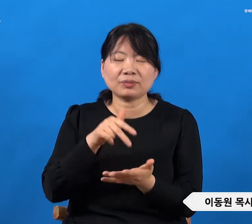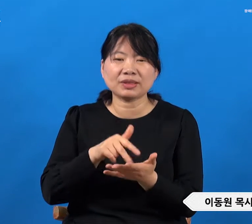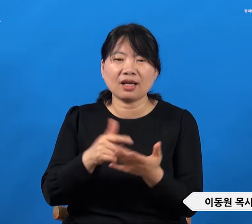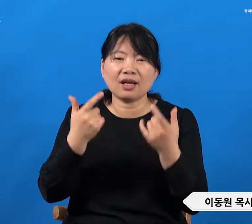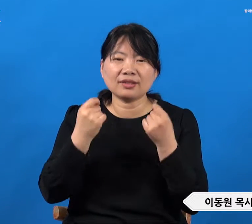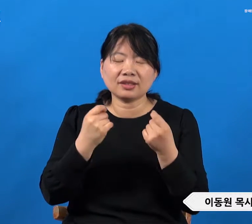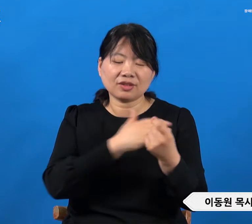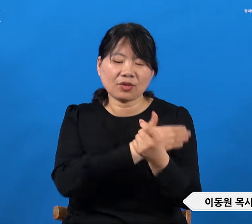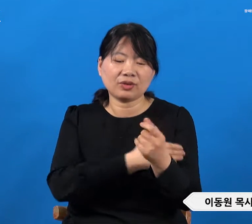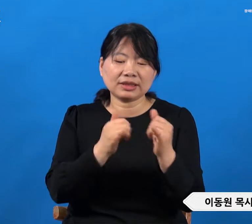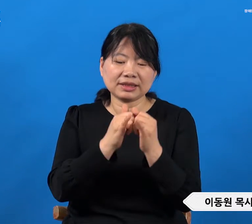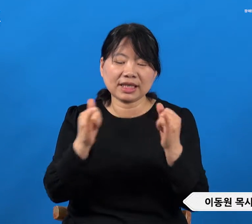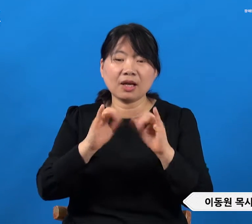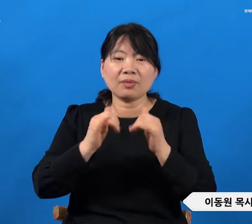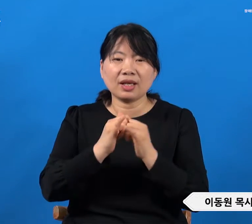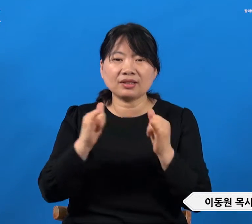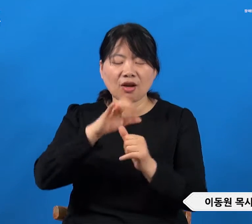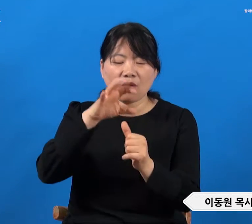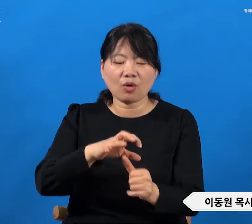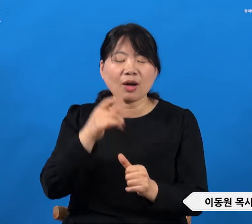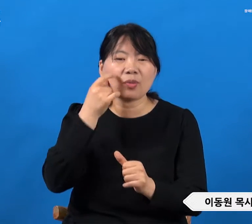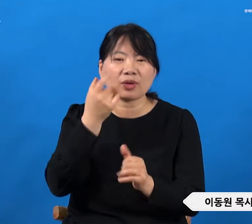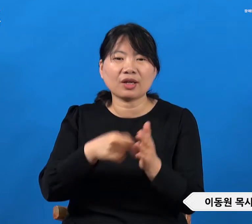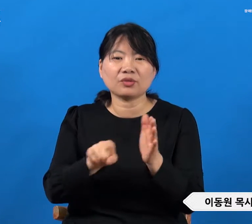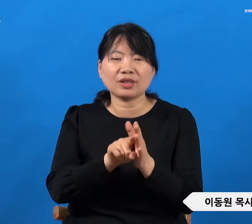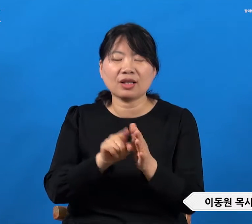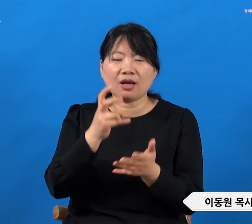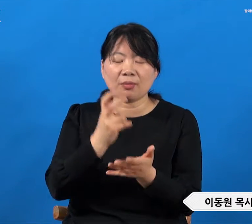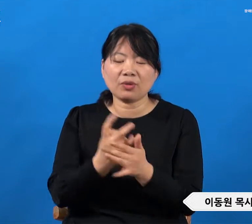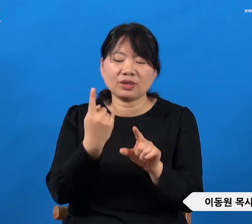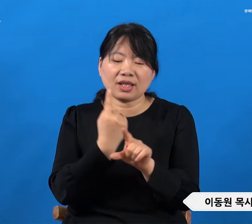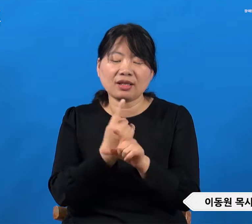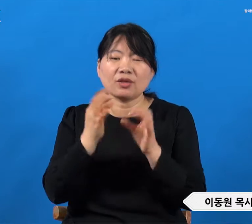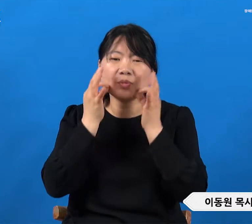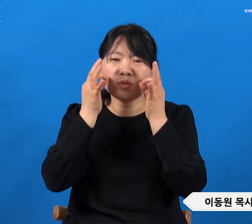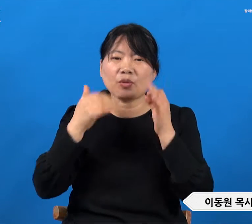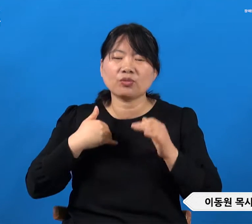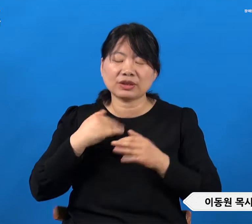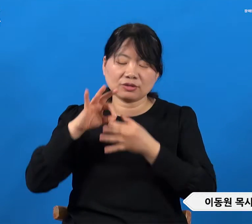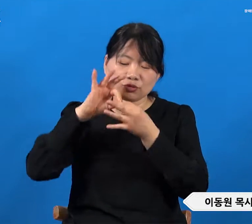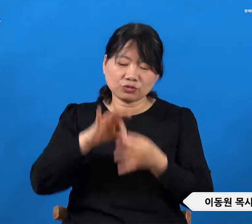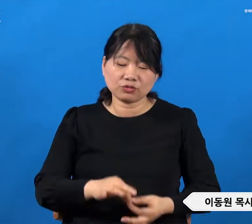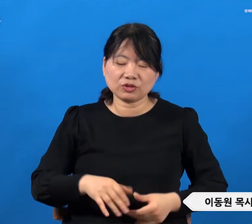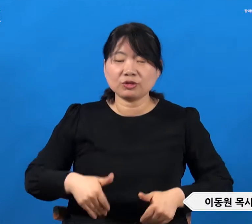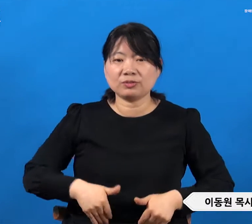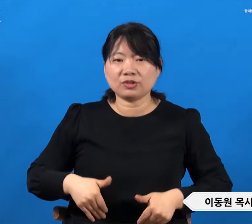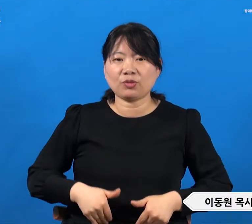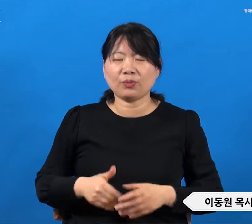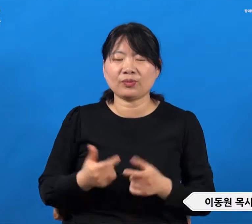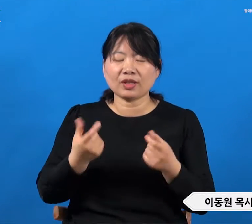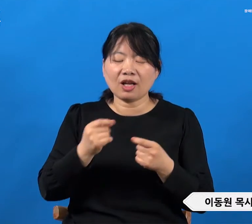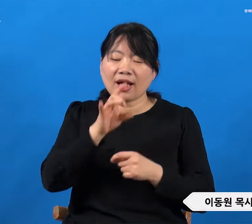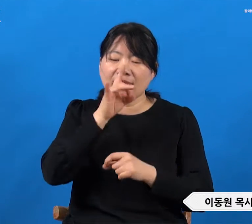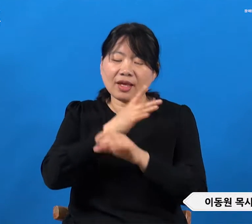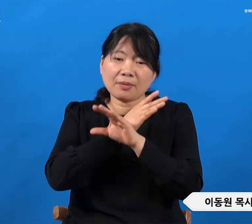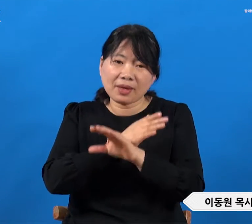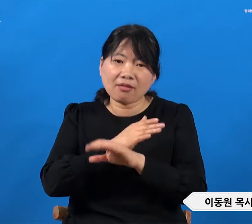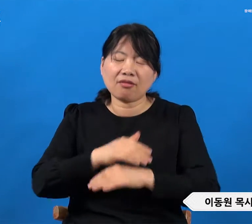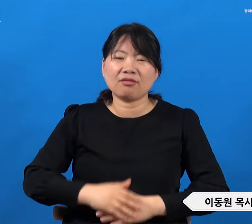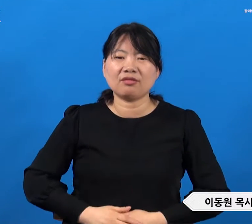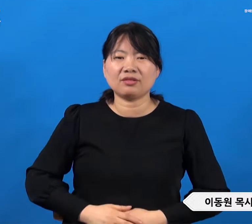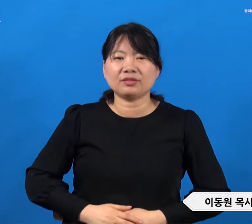제도적으로 그러한 권력자들이 백성 억압하지 못하도록 법이 개선되는 노력을 우리는 꾸준히 해야 하고, 그래도 안